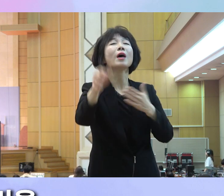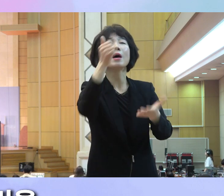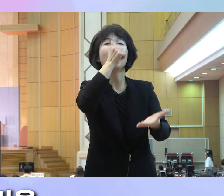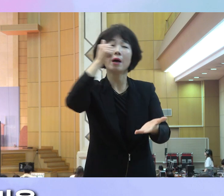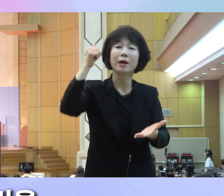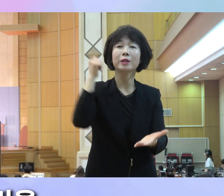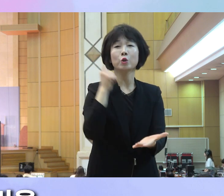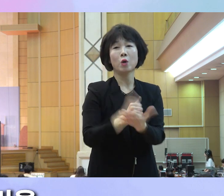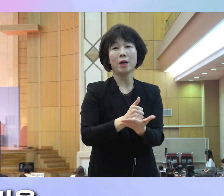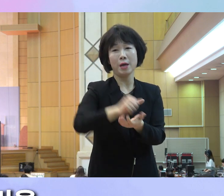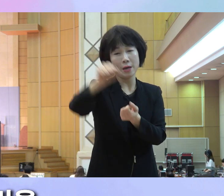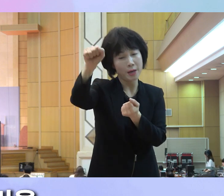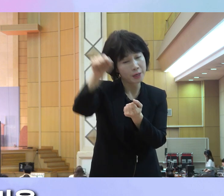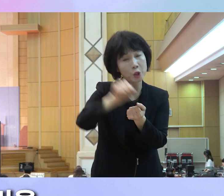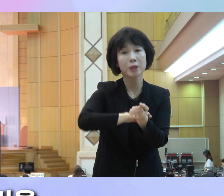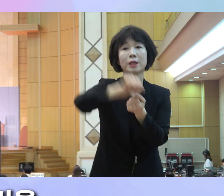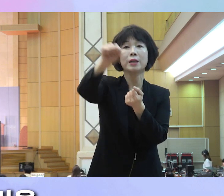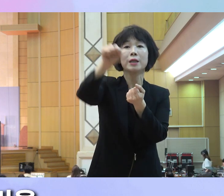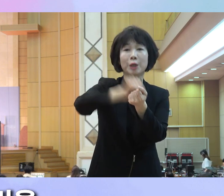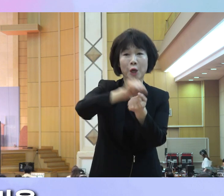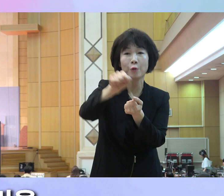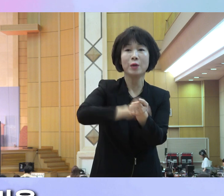거기서 내 죄